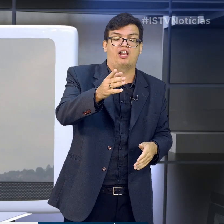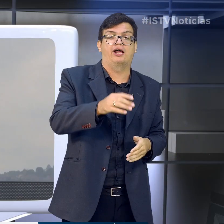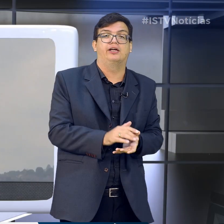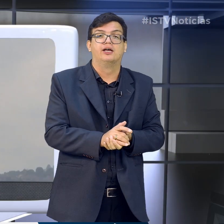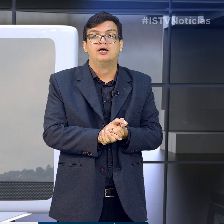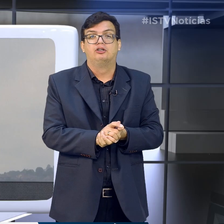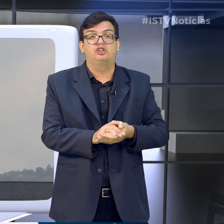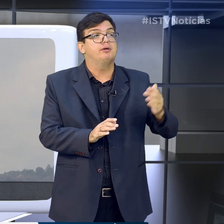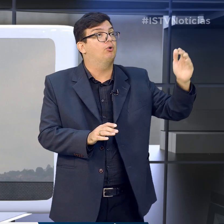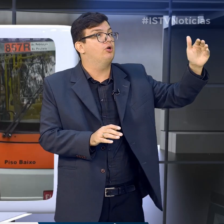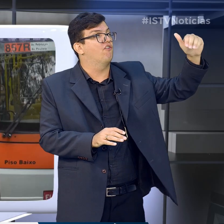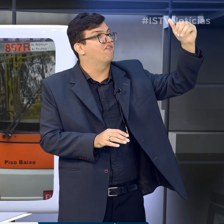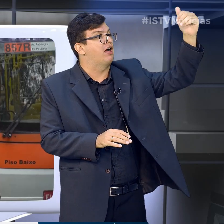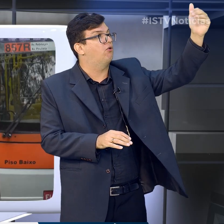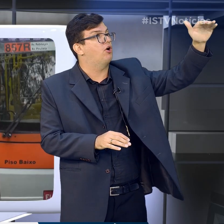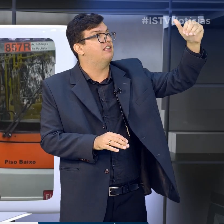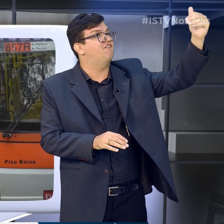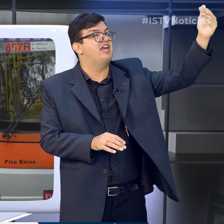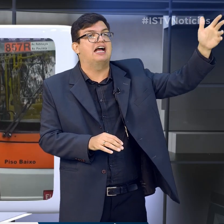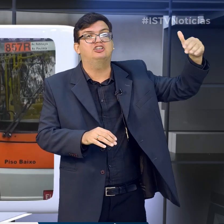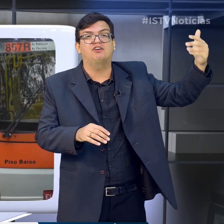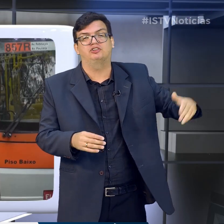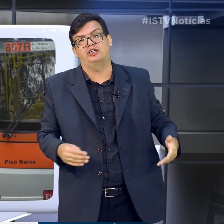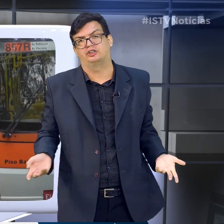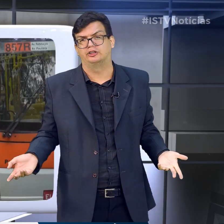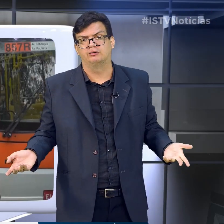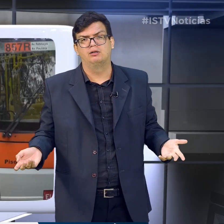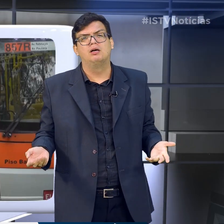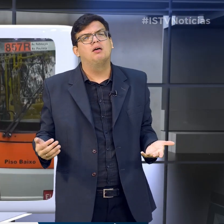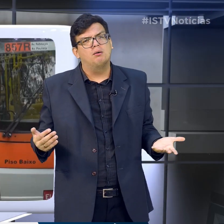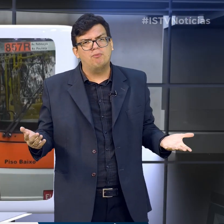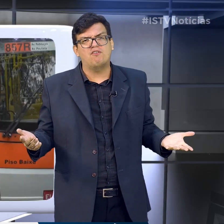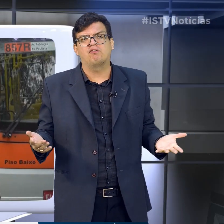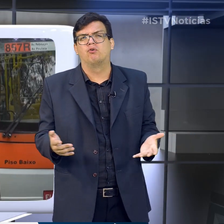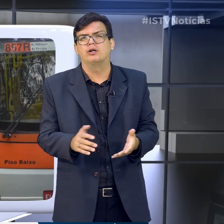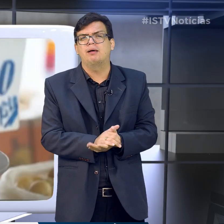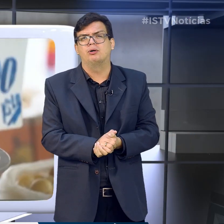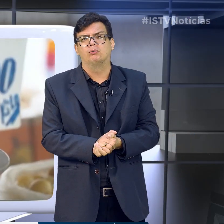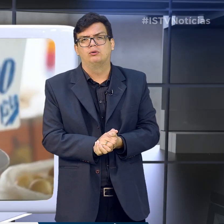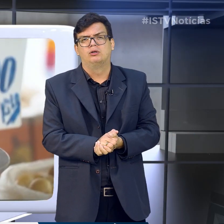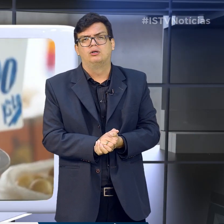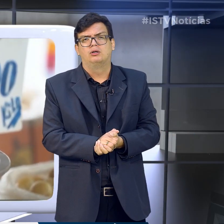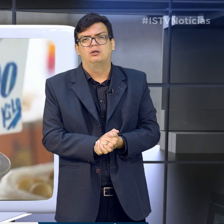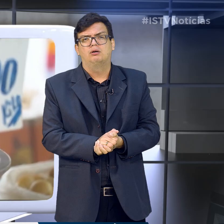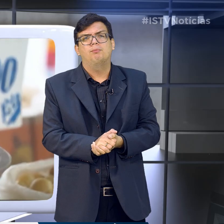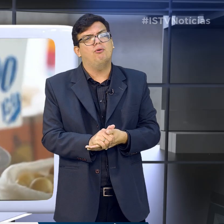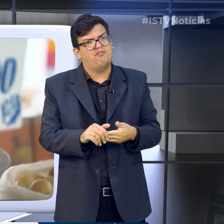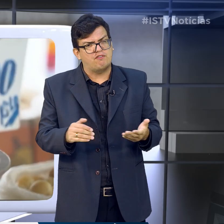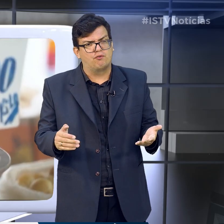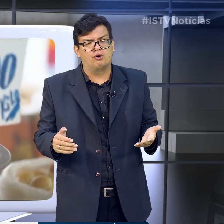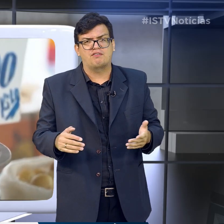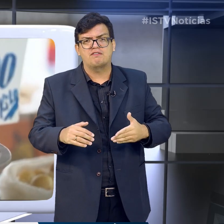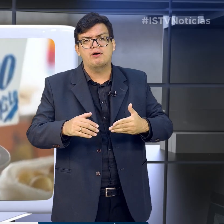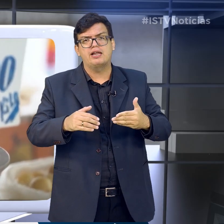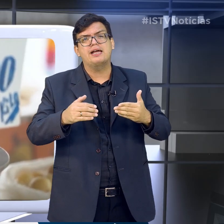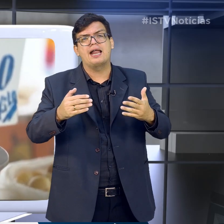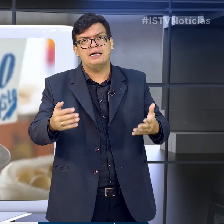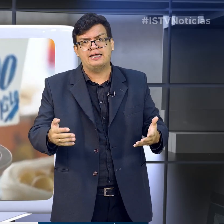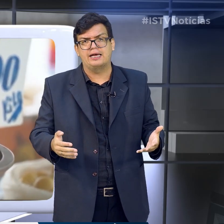eles falaram aí diminuiu o valor da viagem de a gente por favor né meu por favor vocês estão querendo enganar